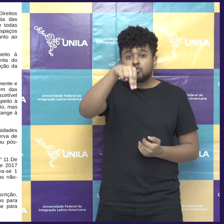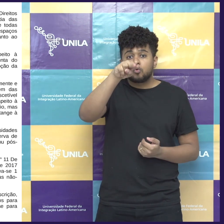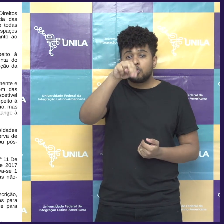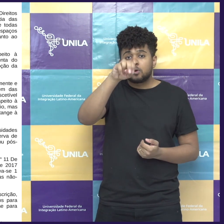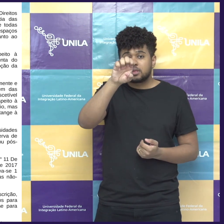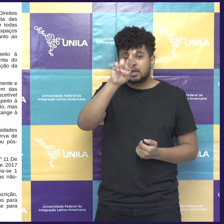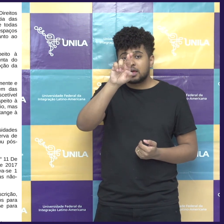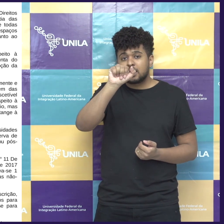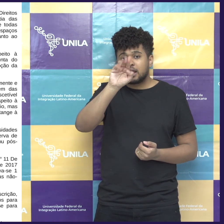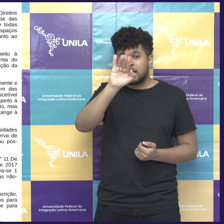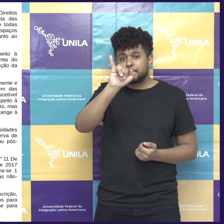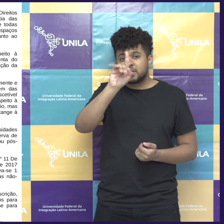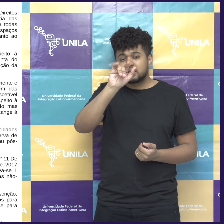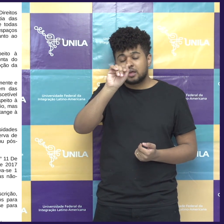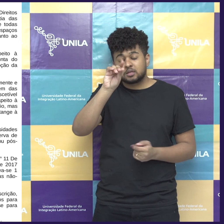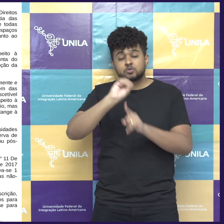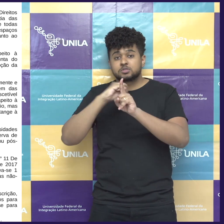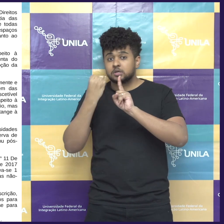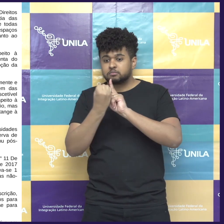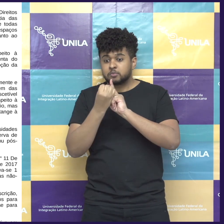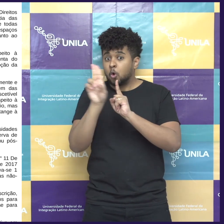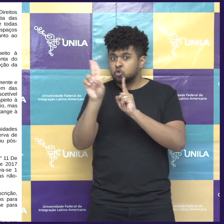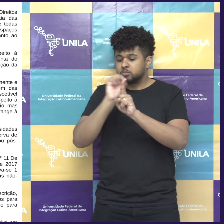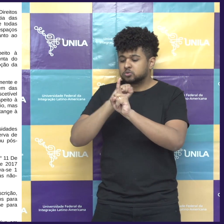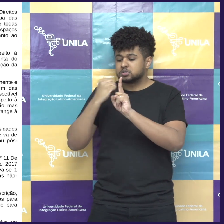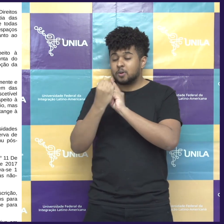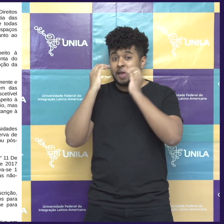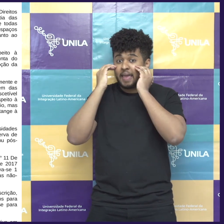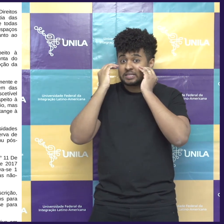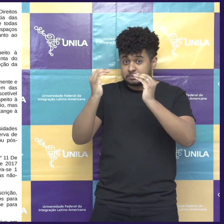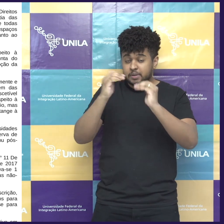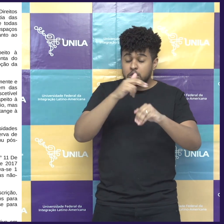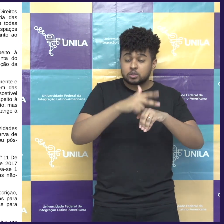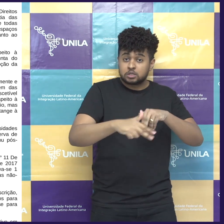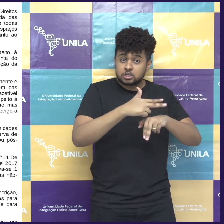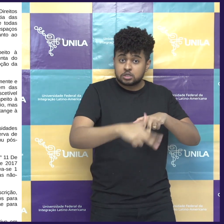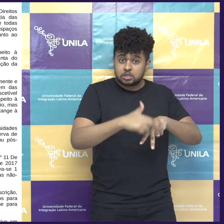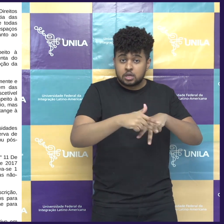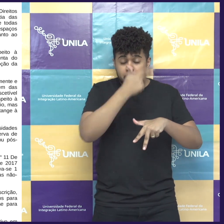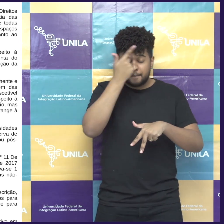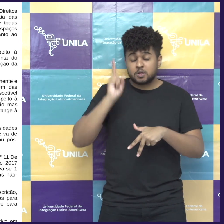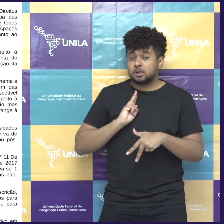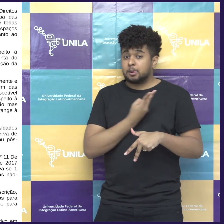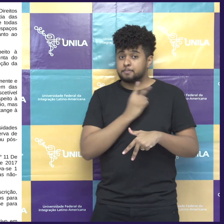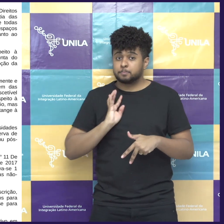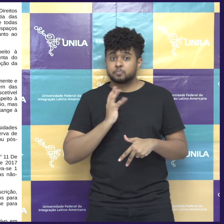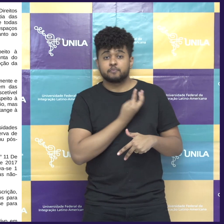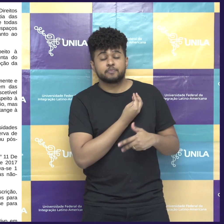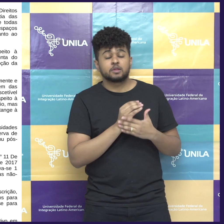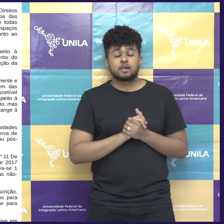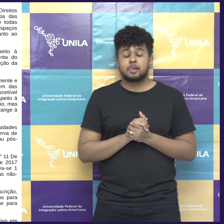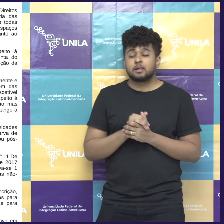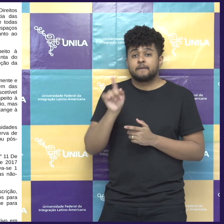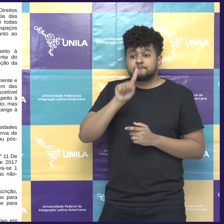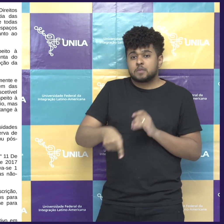social, que a utilização do nome social e o respeito à identidade de gênero das pessoas travestis e transexuais não